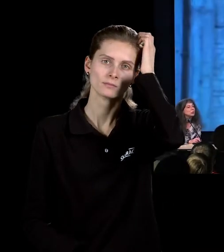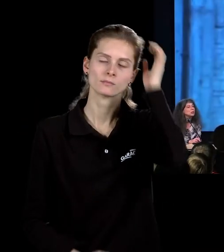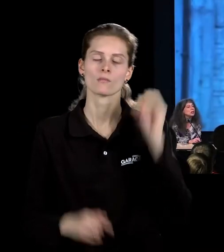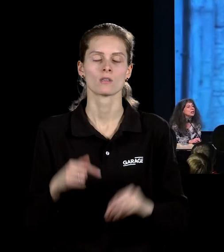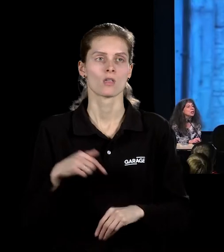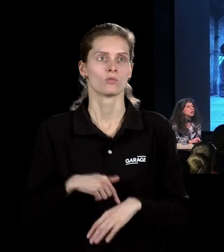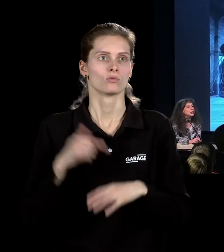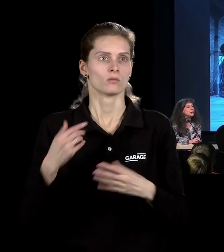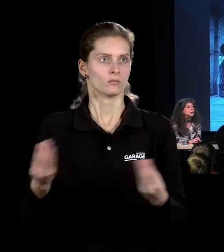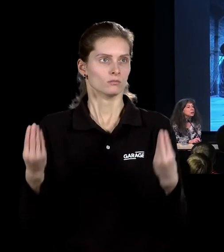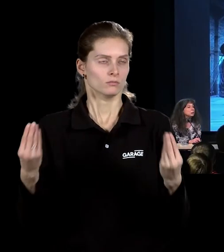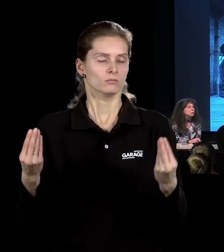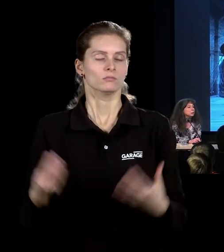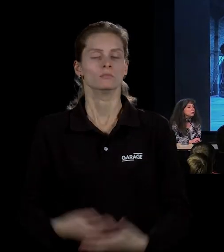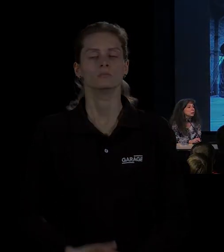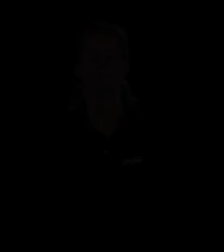он работает.